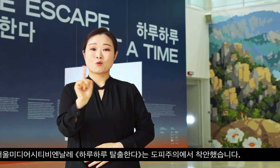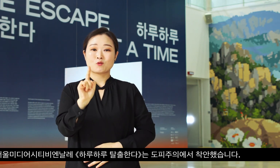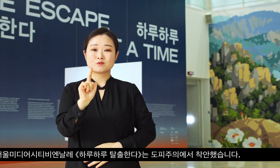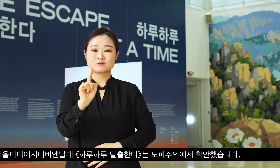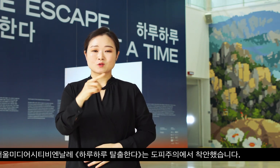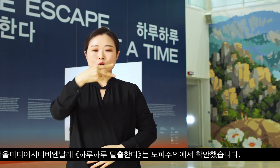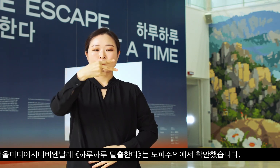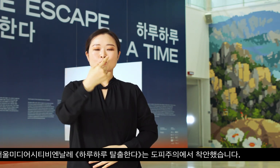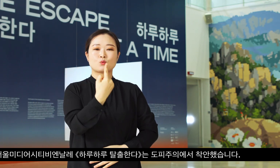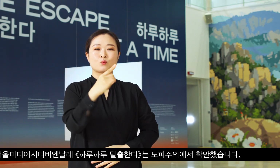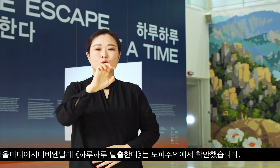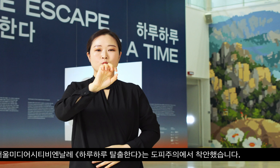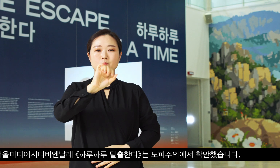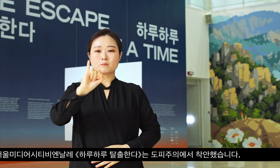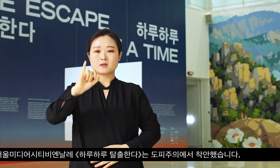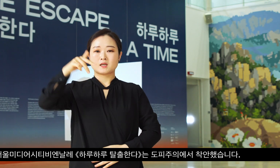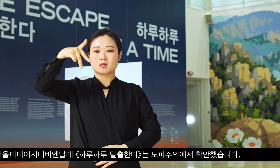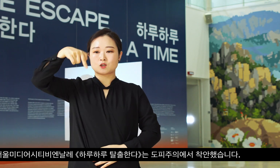도피주의에서 착안했습니다.